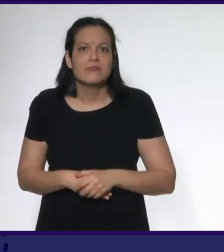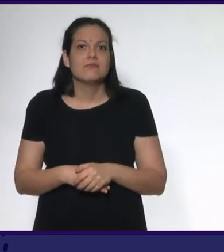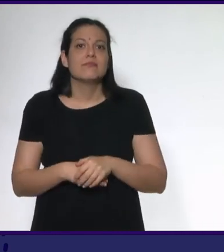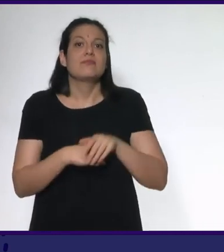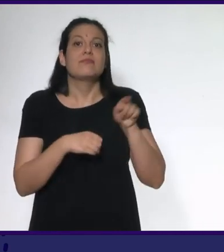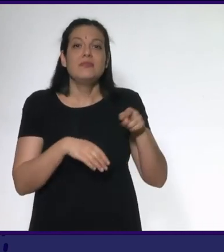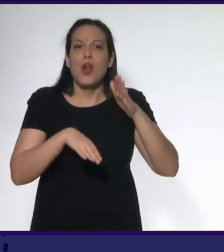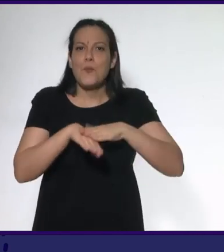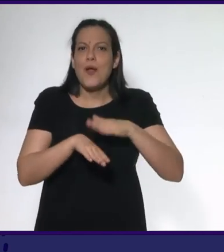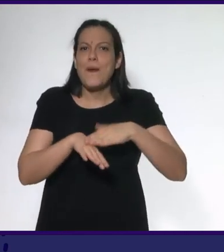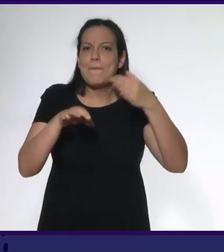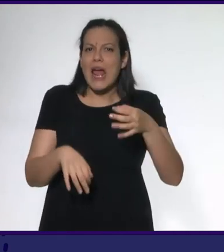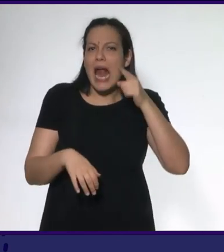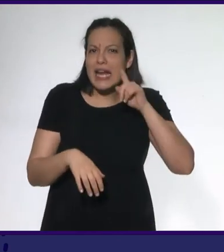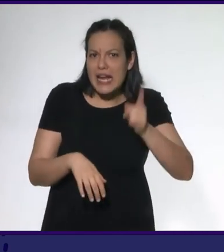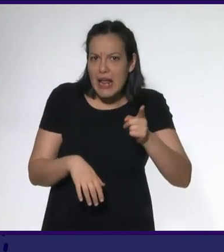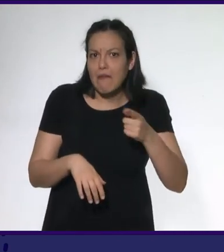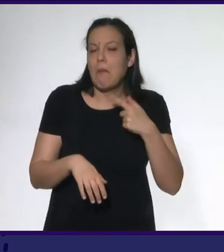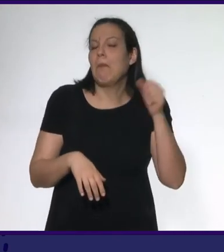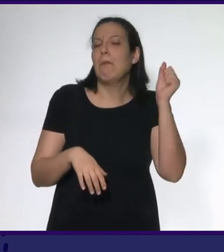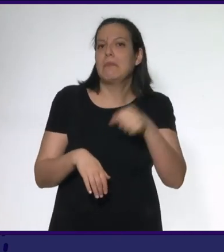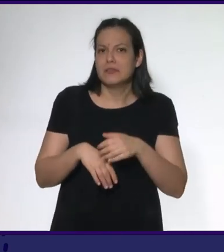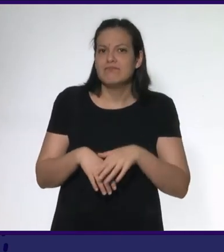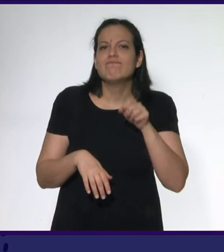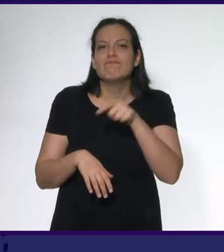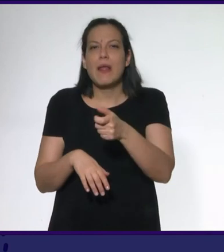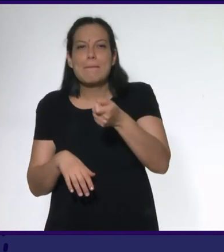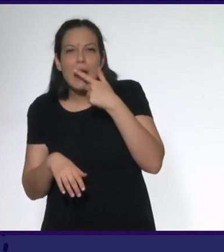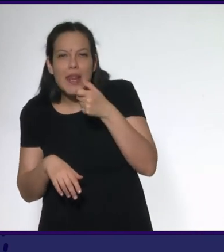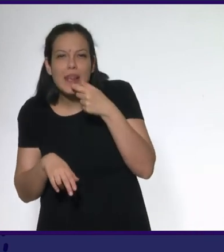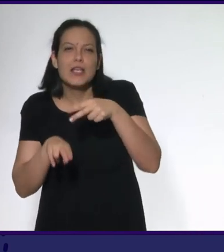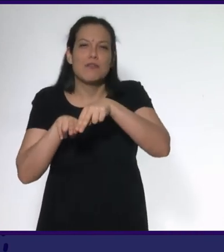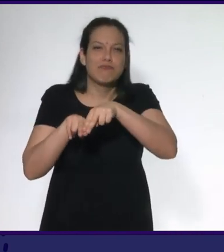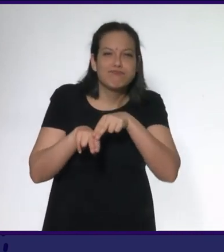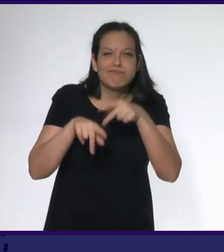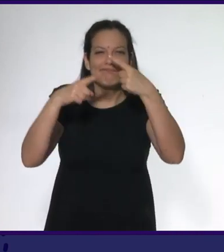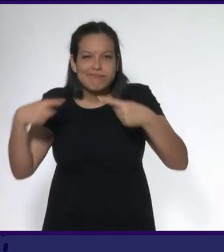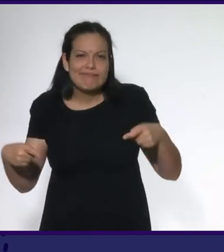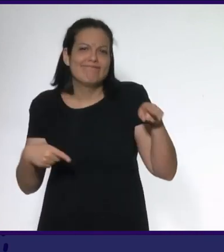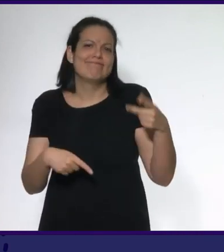impedirle que use anticonceptivos e intimidarla para obedecer.